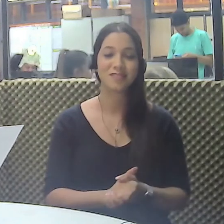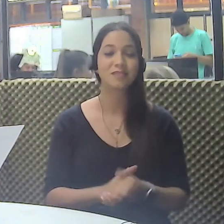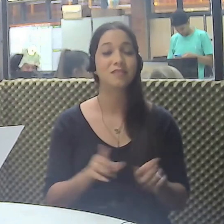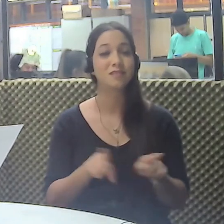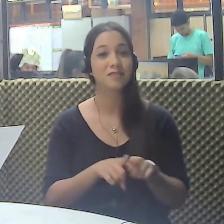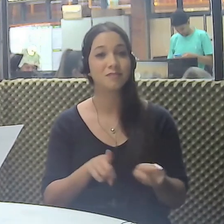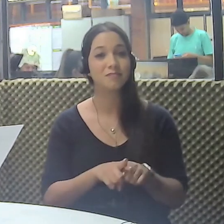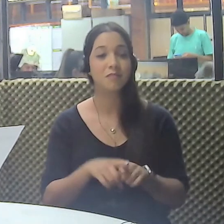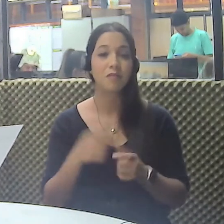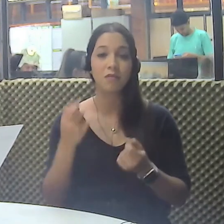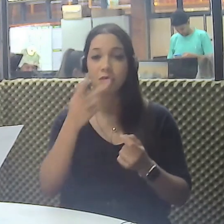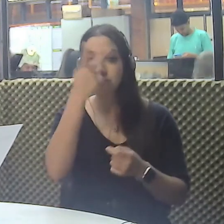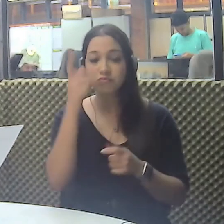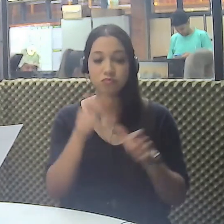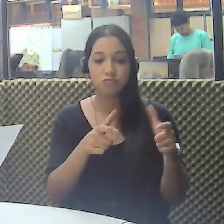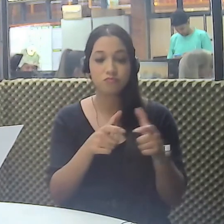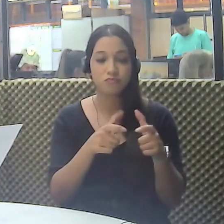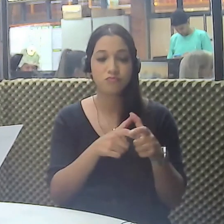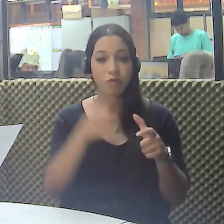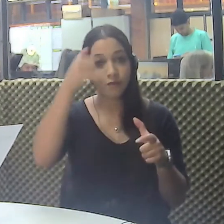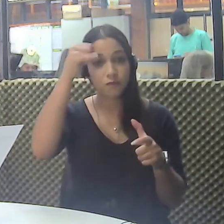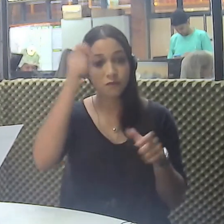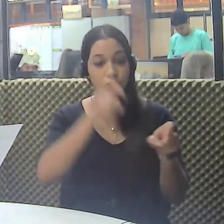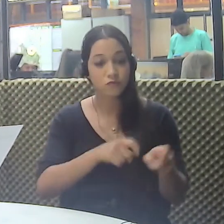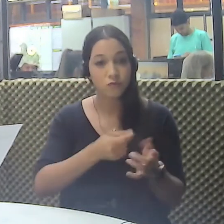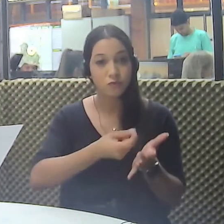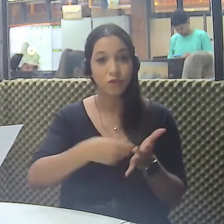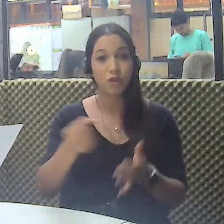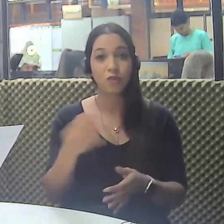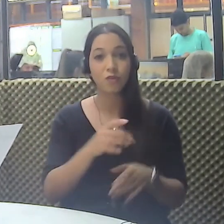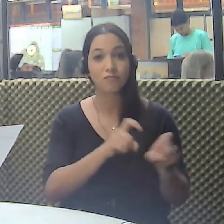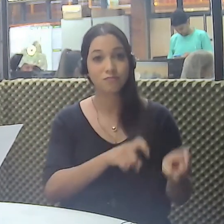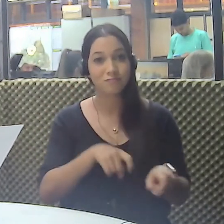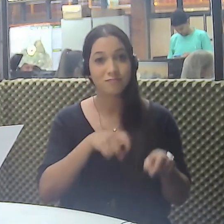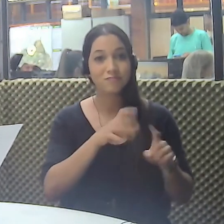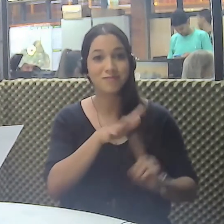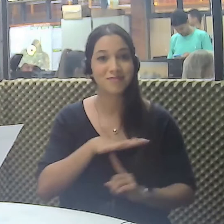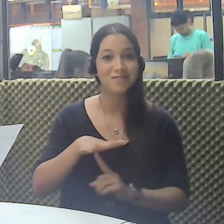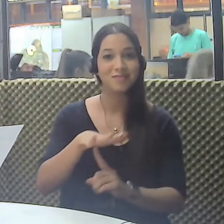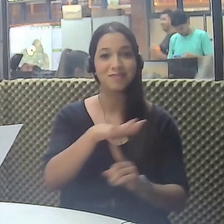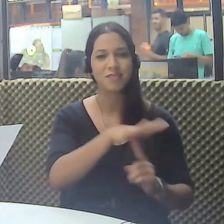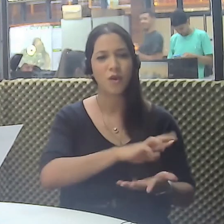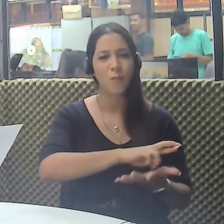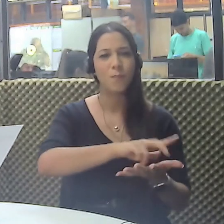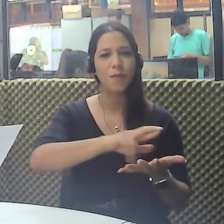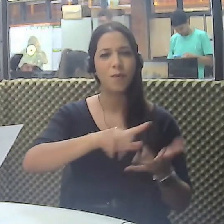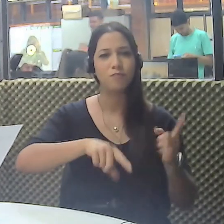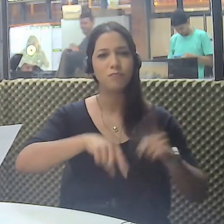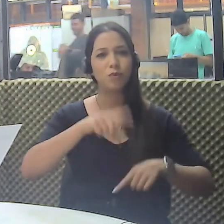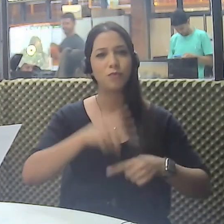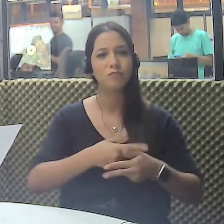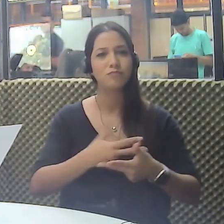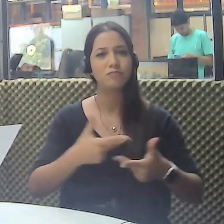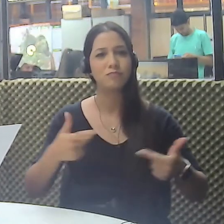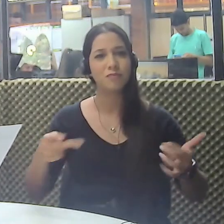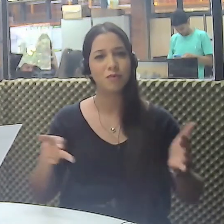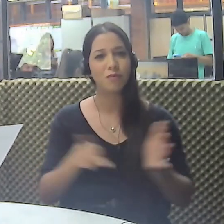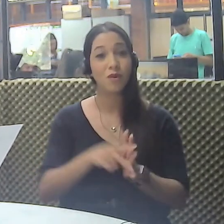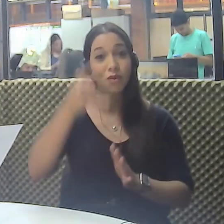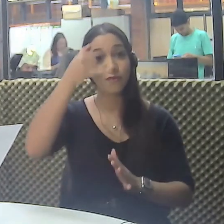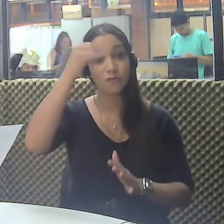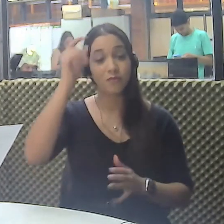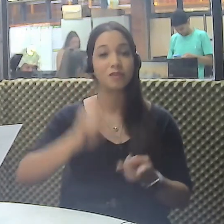junto a pequenos agricultores inscritos no programa Novo Agro, a feira traz variedade de produtos agrícolas,